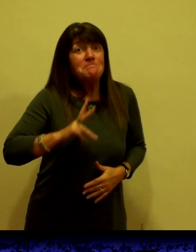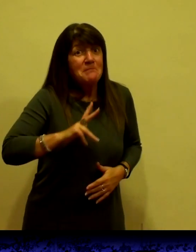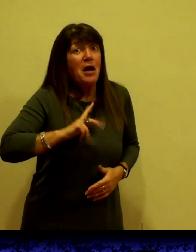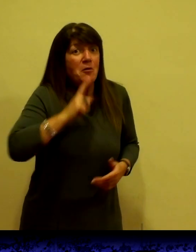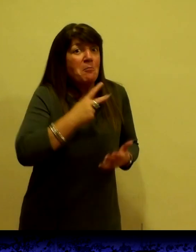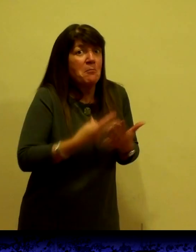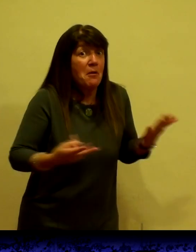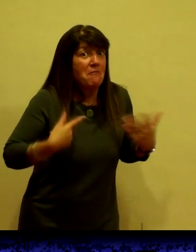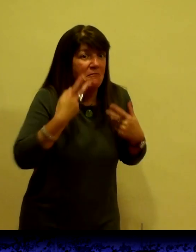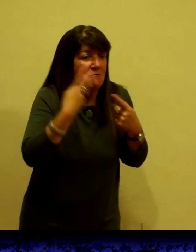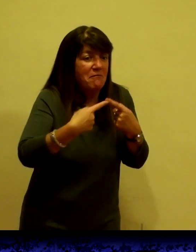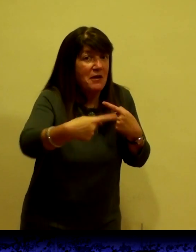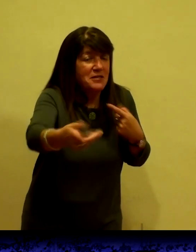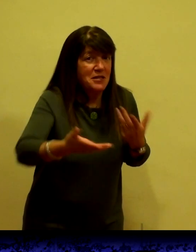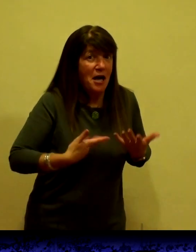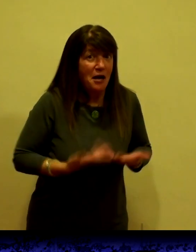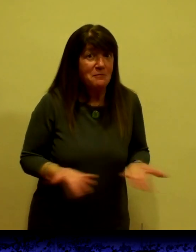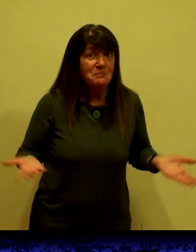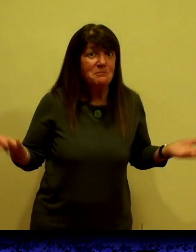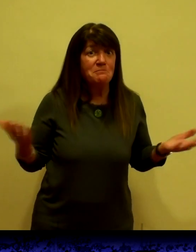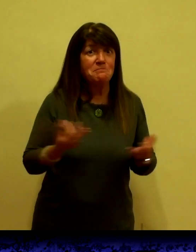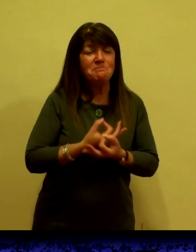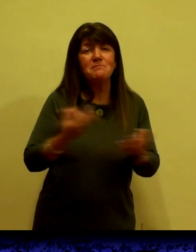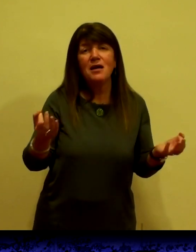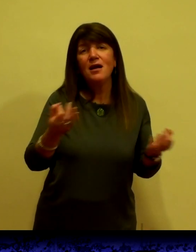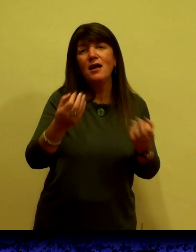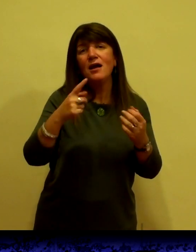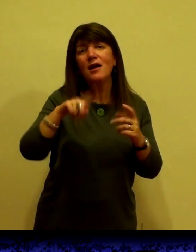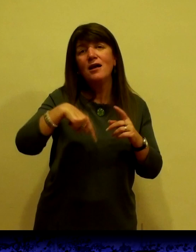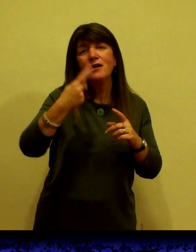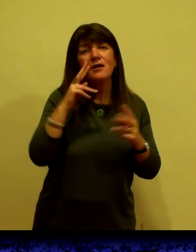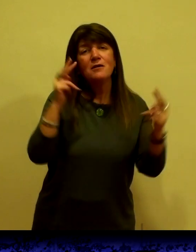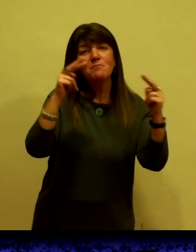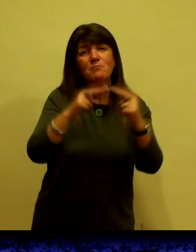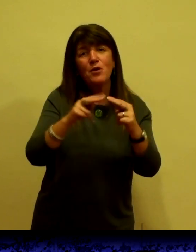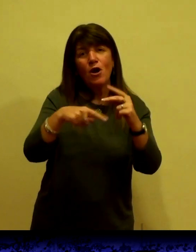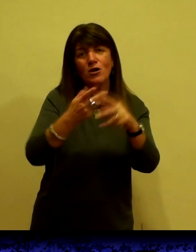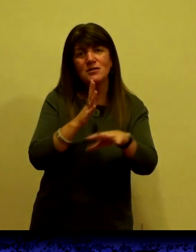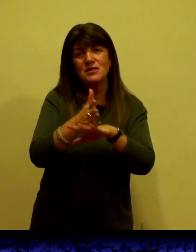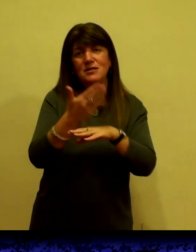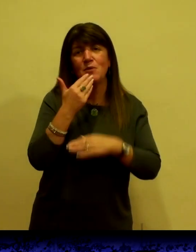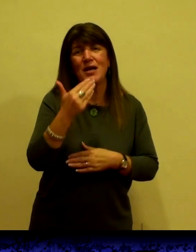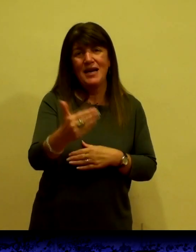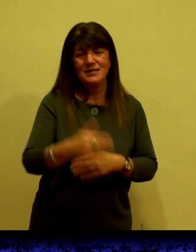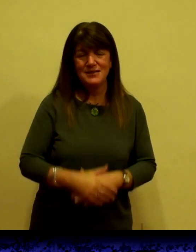Certo. Bene, prossima pausa, poi rientriamo in studio. Grazie.